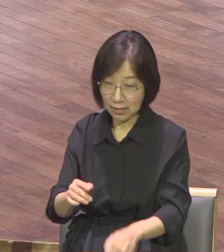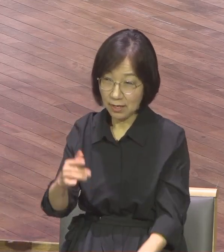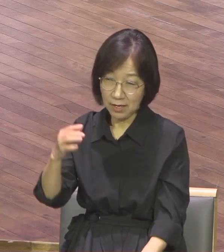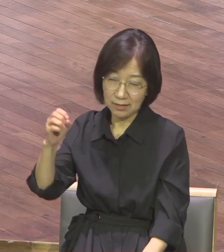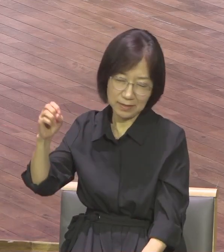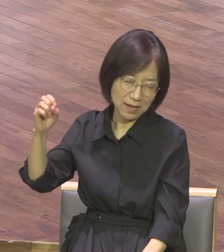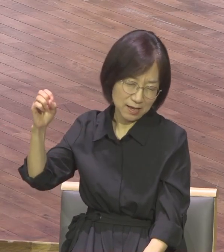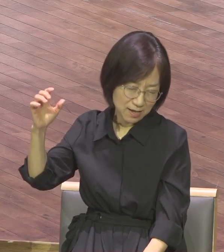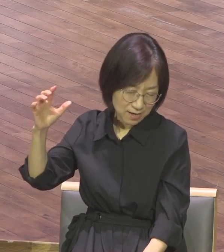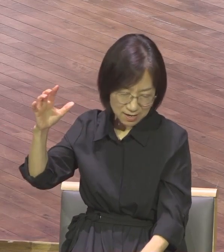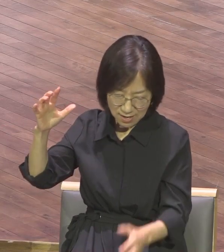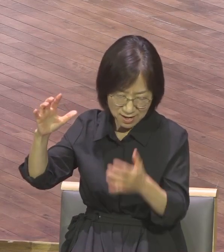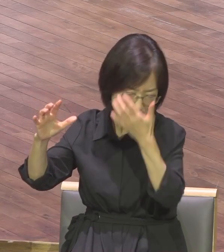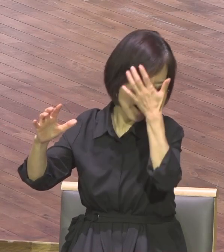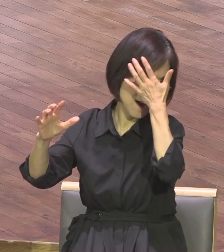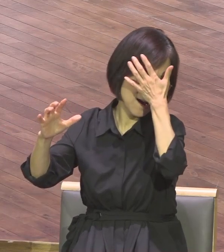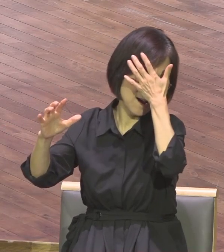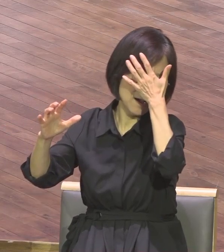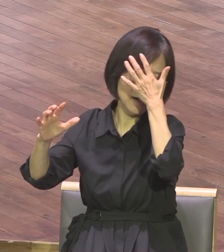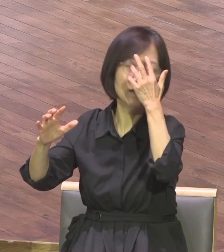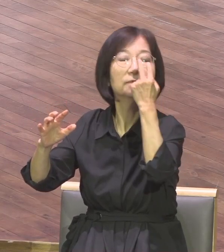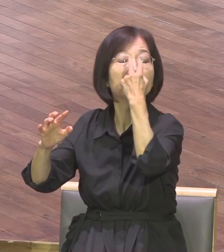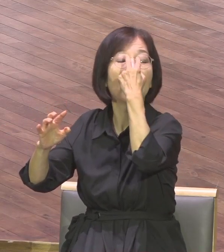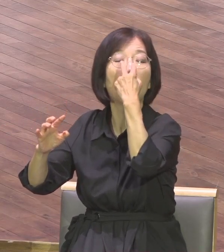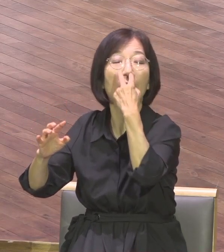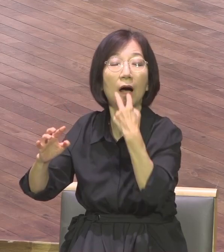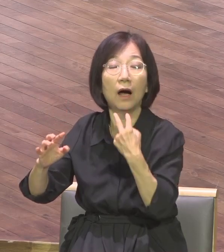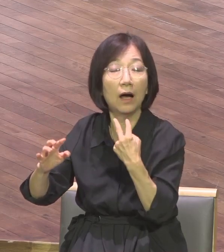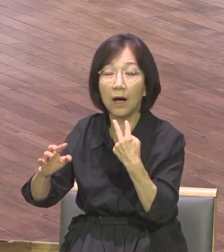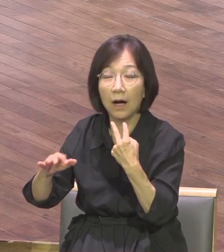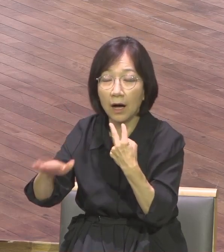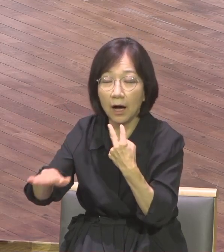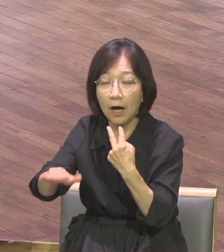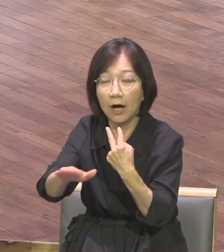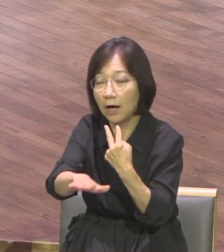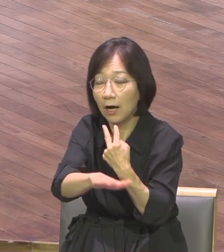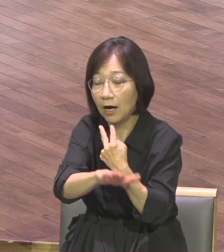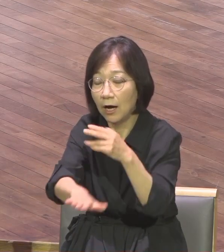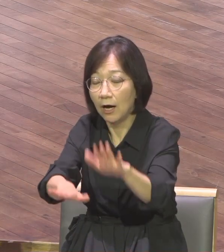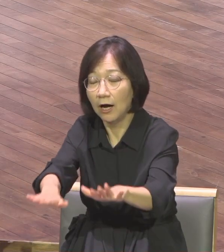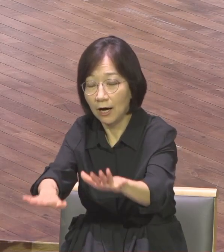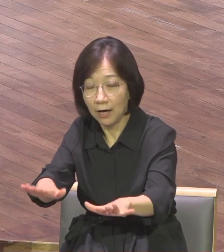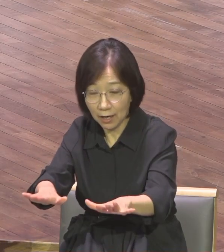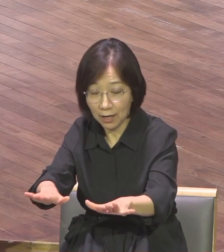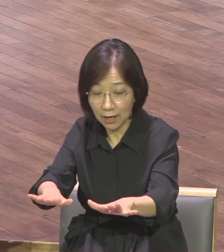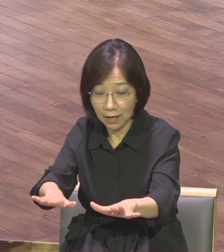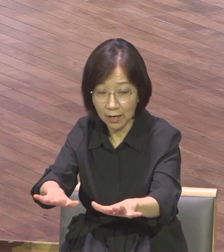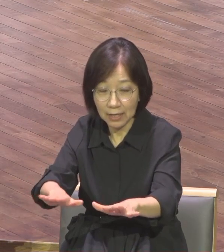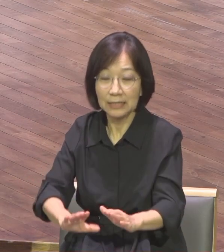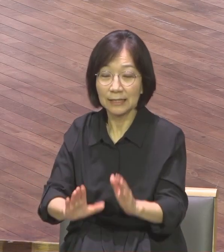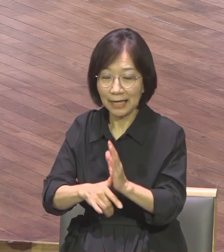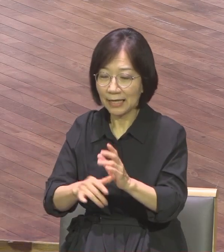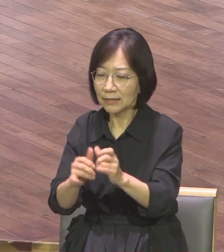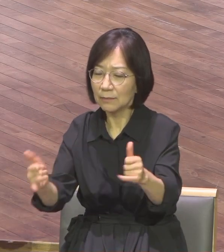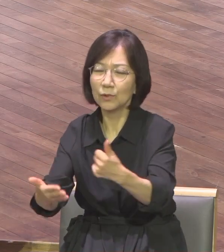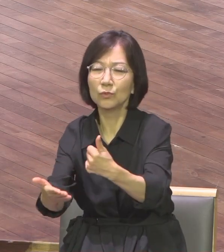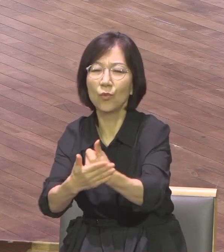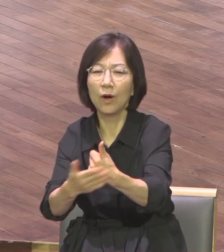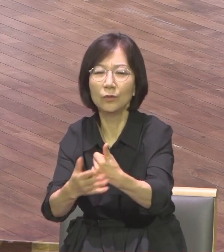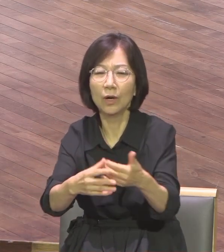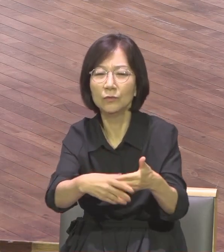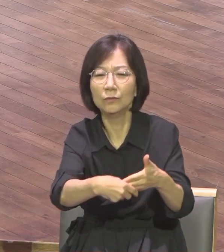빛보다 강한 빛으로 인해서 사울의 눈이 어두워졌어요. 앞을 보지 못해. 그러니까 결국 사람들이